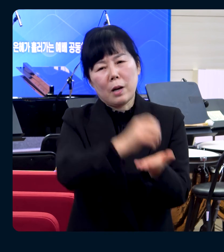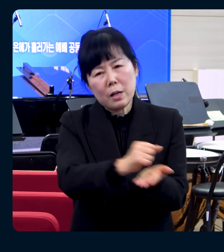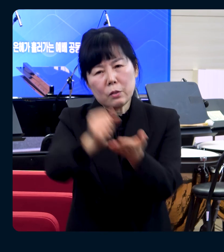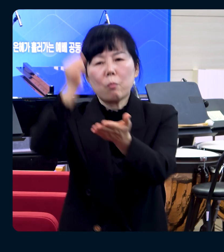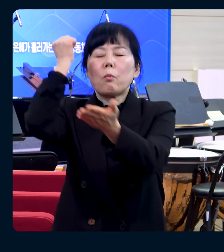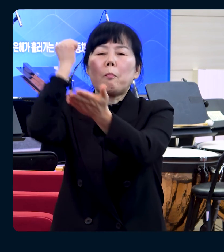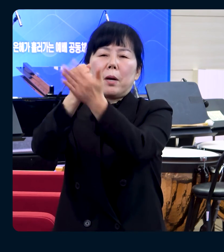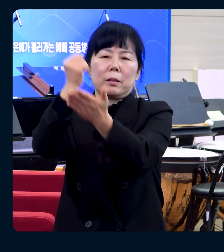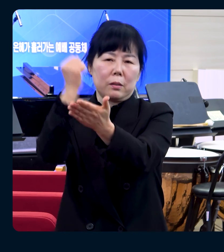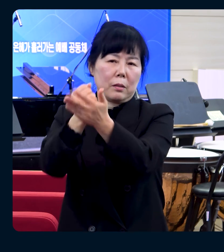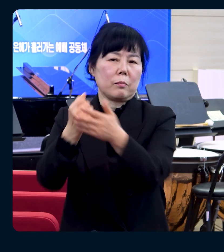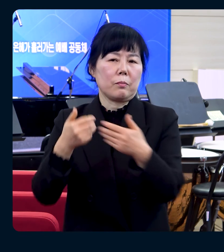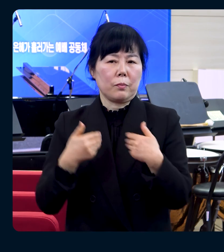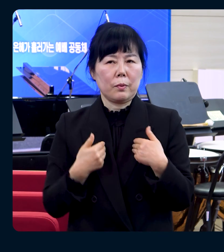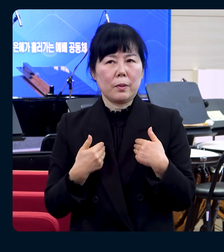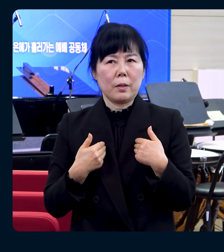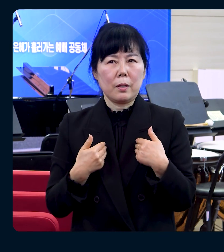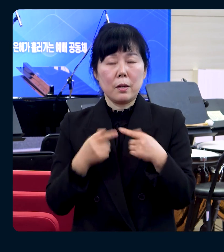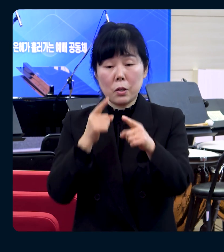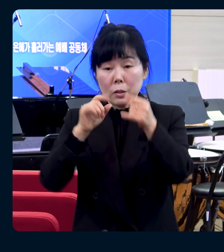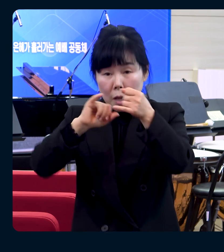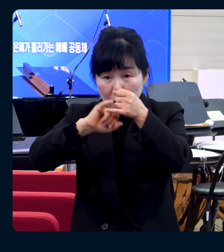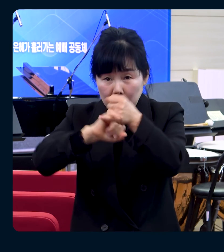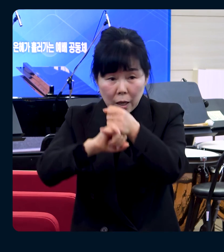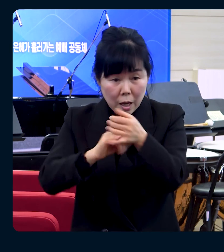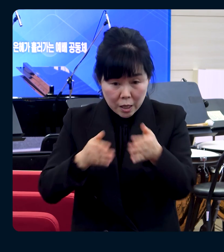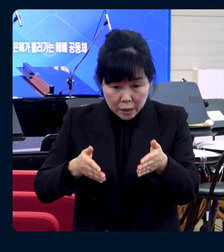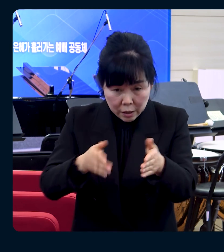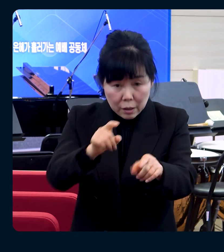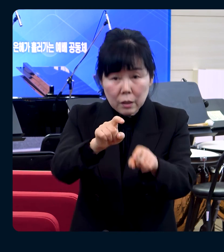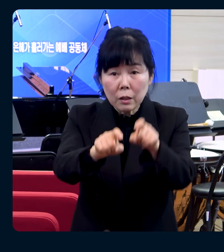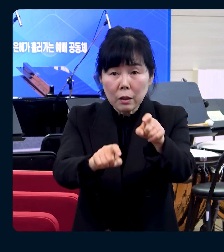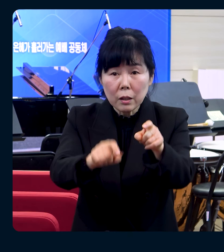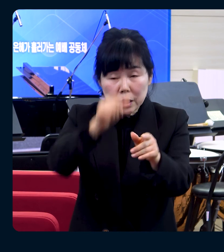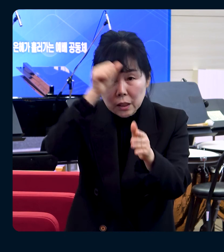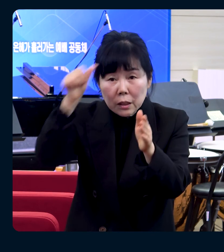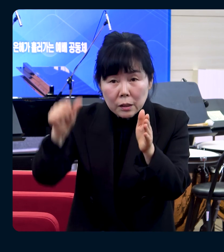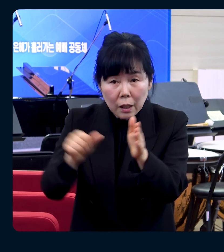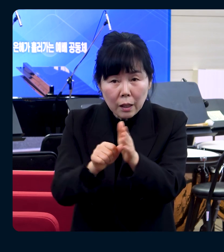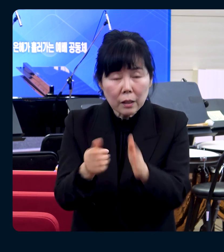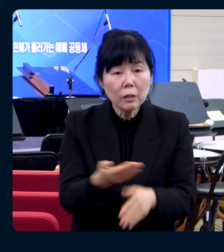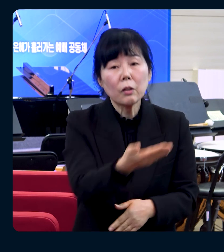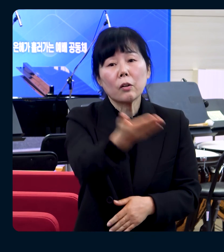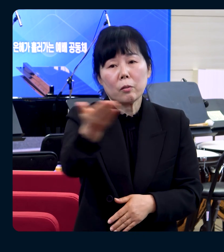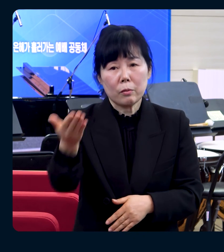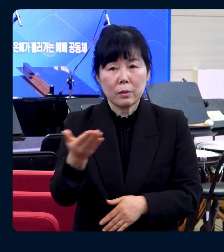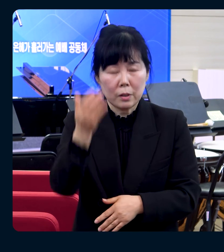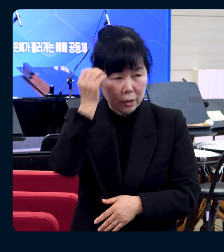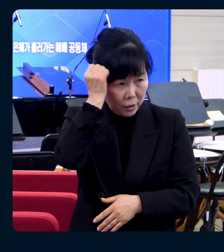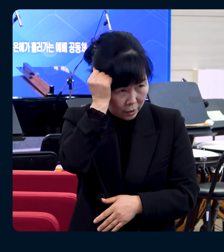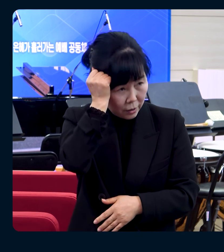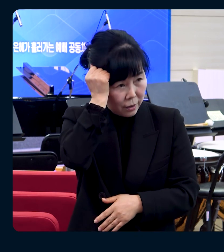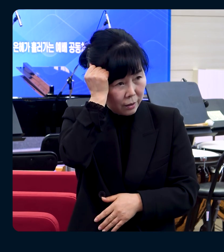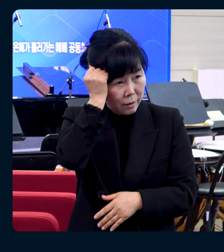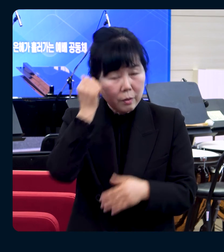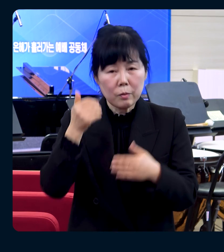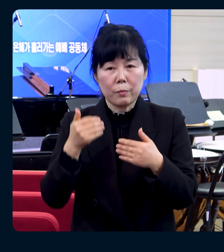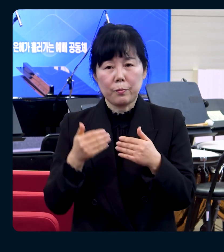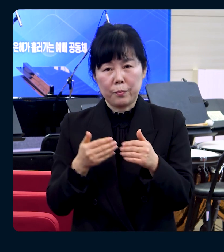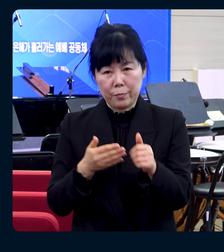메시지입니다. 여러분 기억하세요. 우리는 언약의 길을 걷는 인생이라는